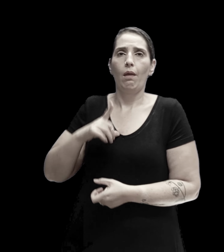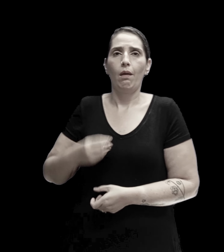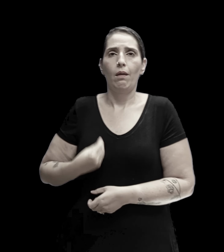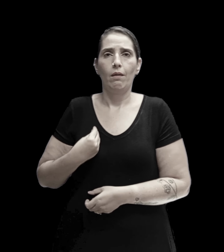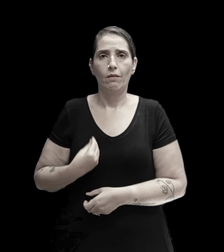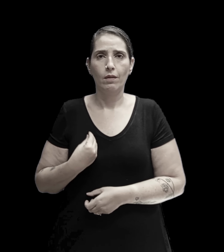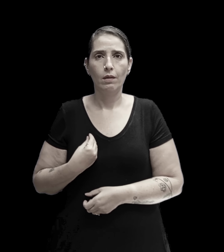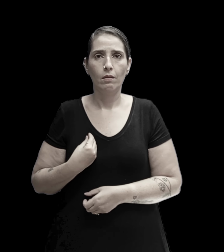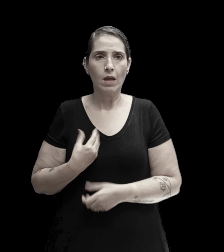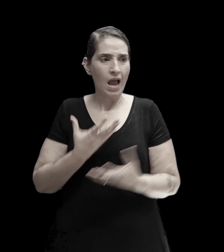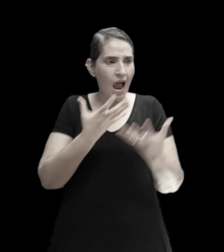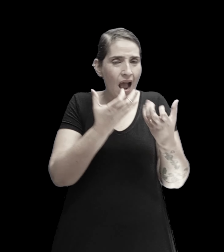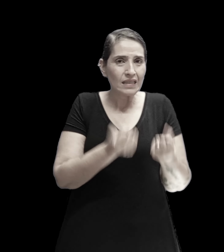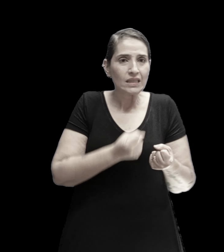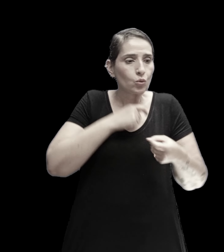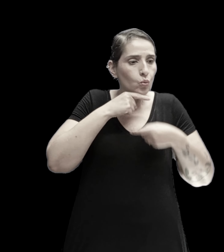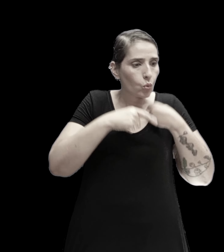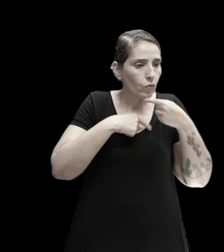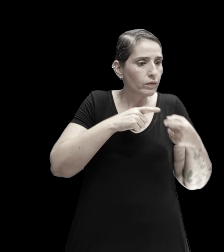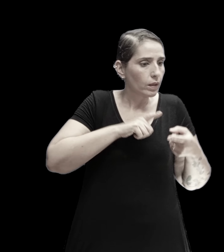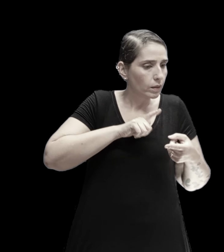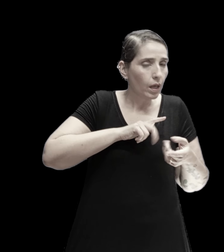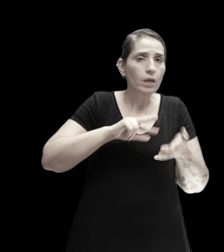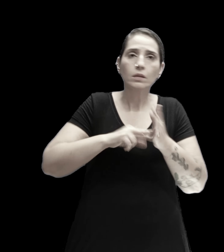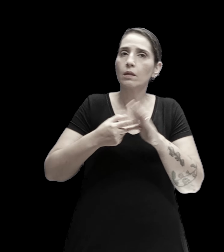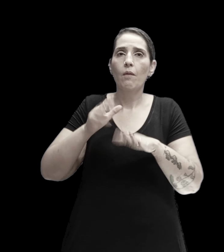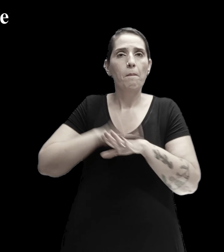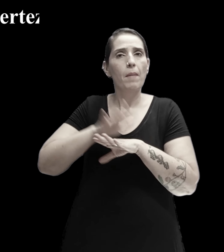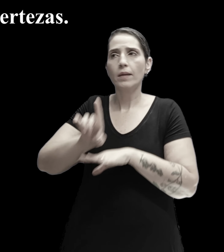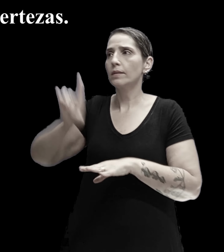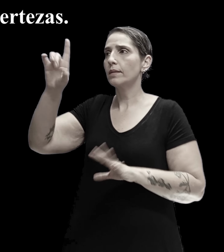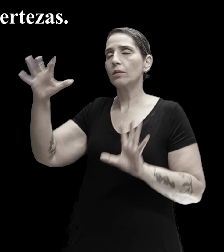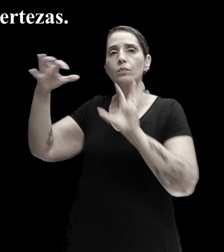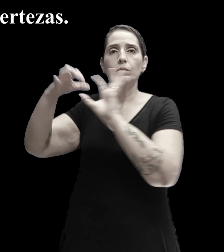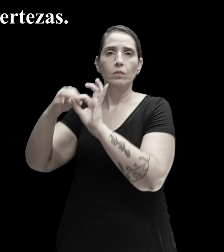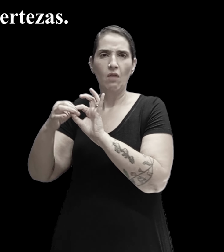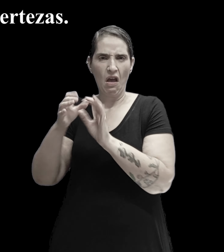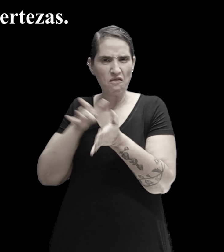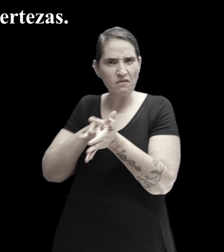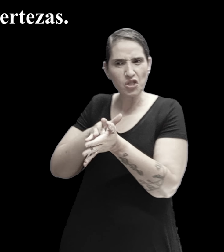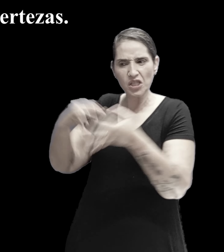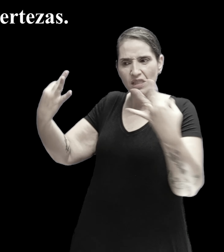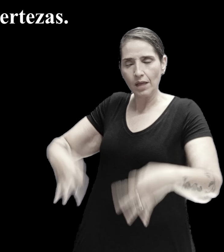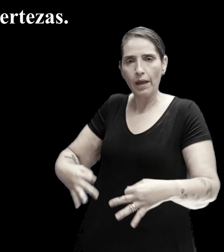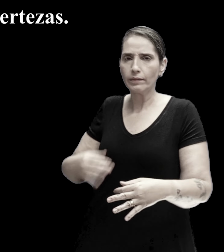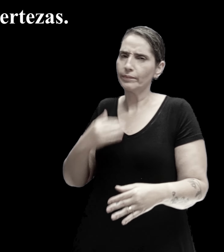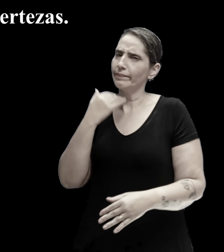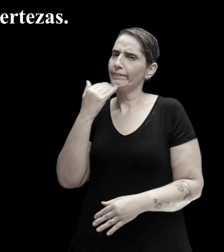Há mais divindade em aceitar a dúvida do que em fingir certezas.